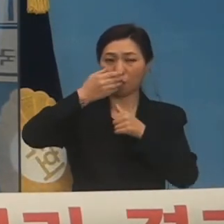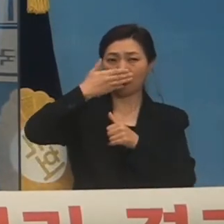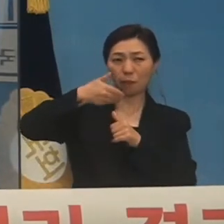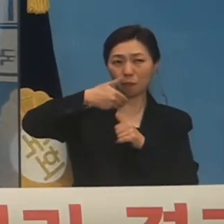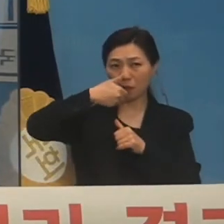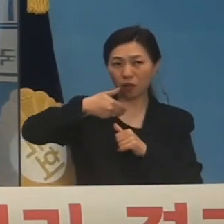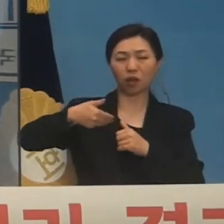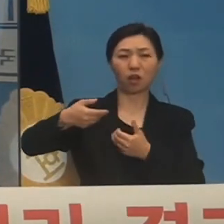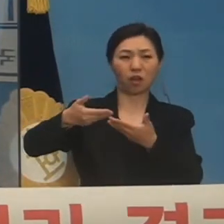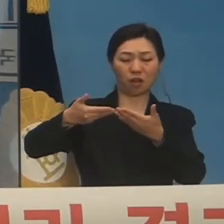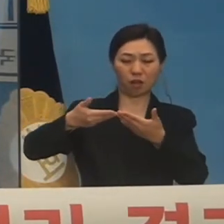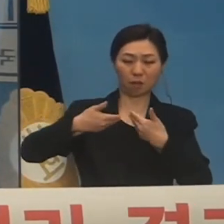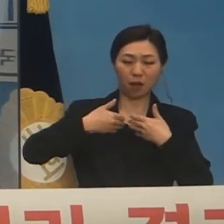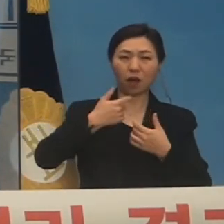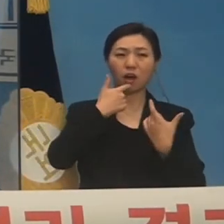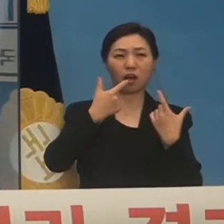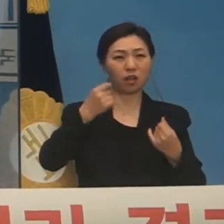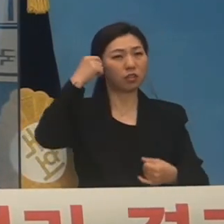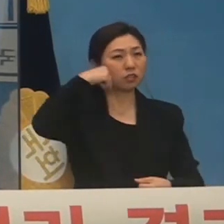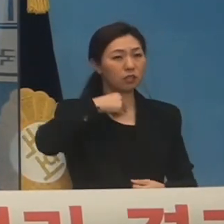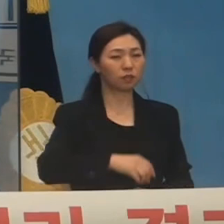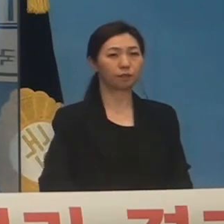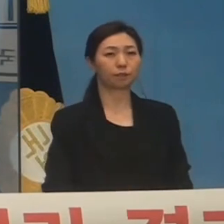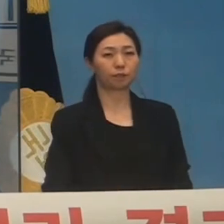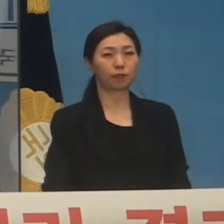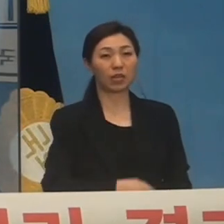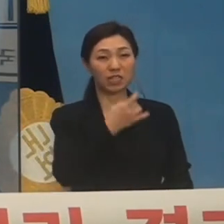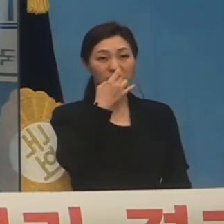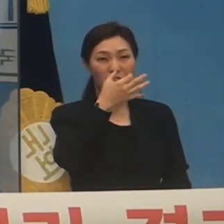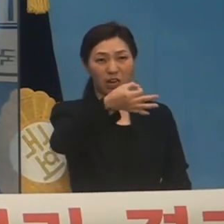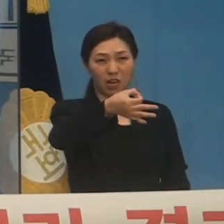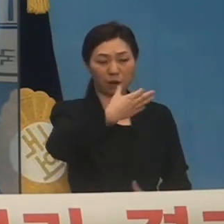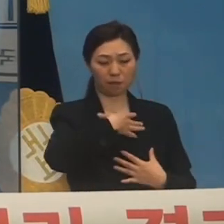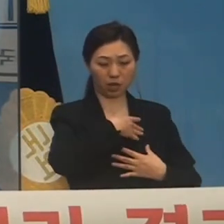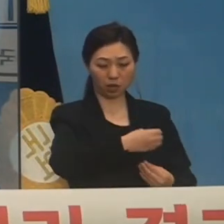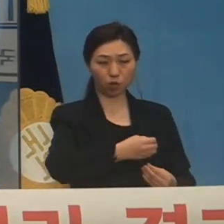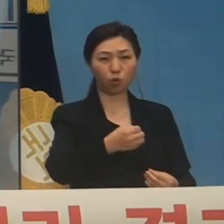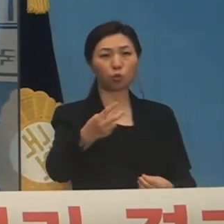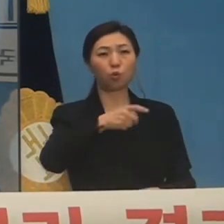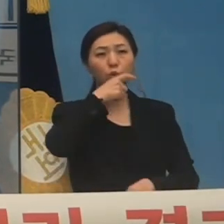쌀값 안정과 농민의 소득 보호를 위해